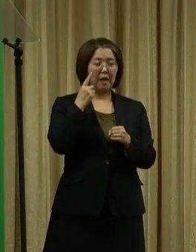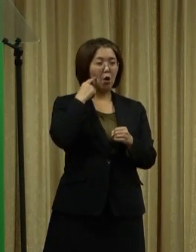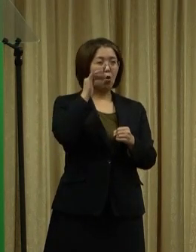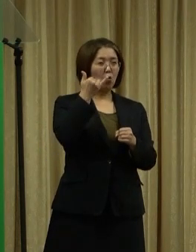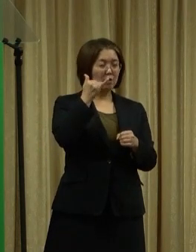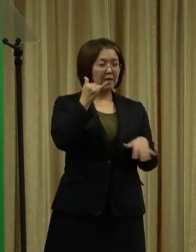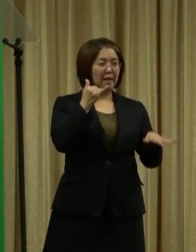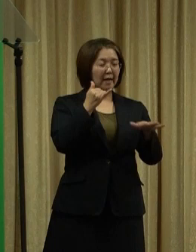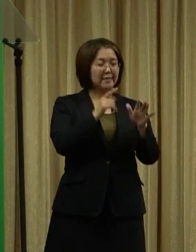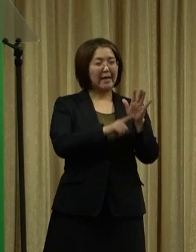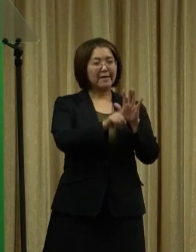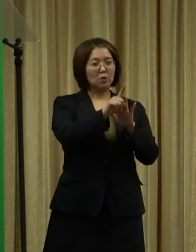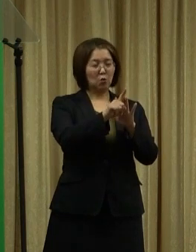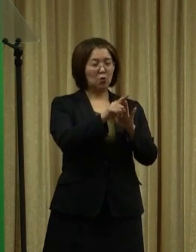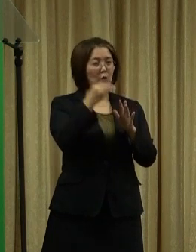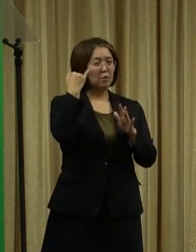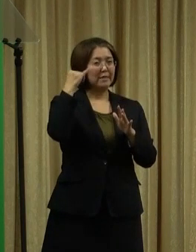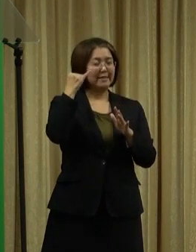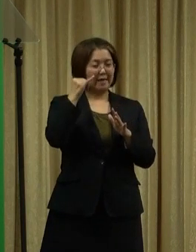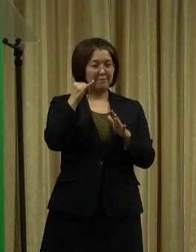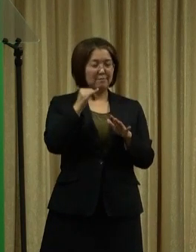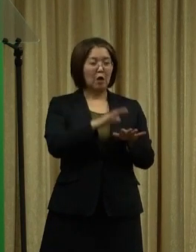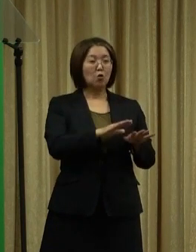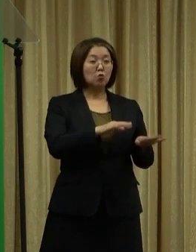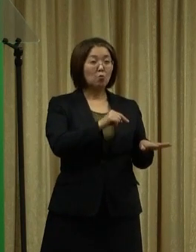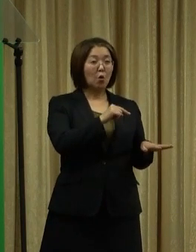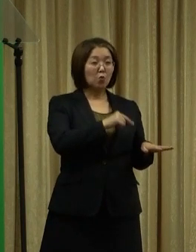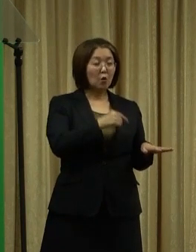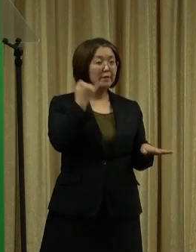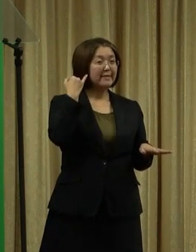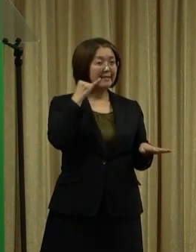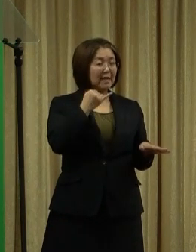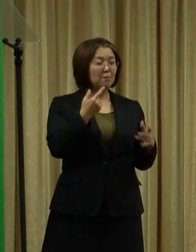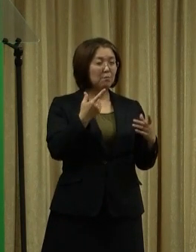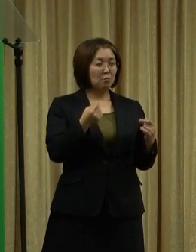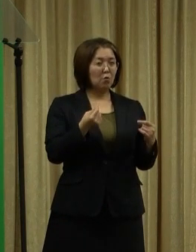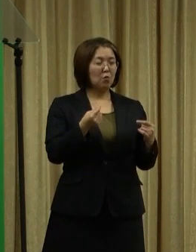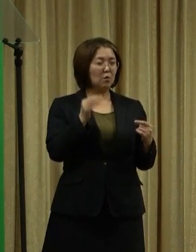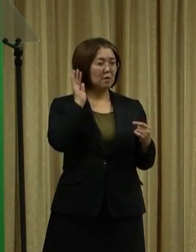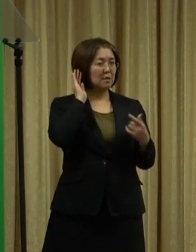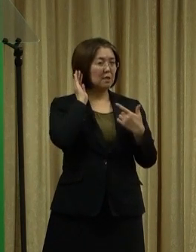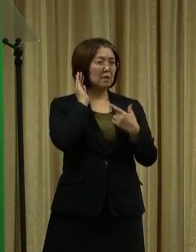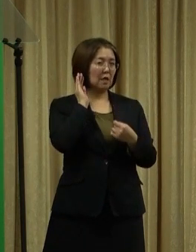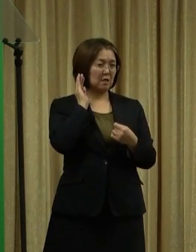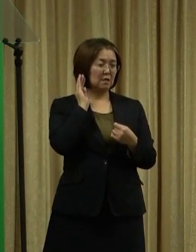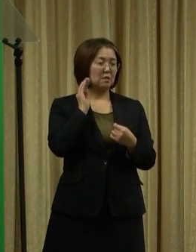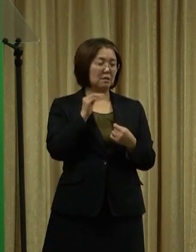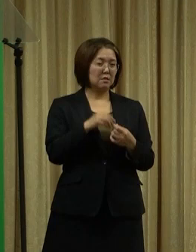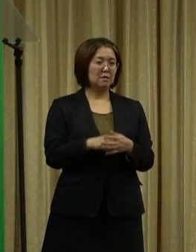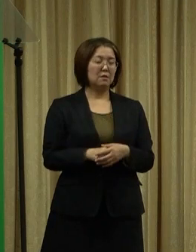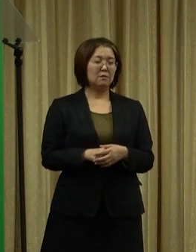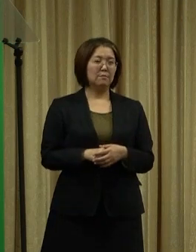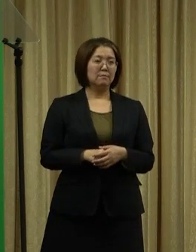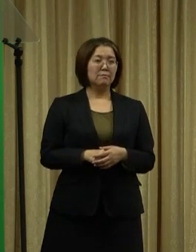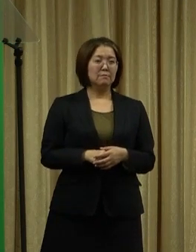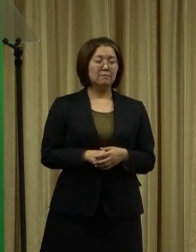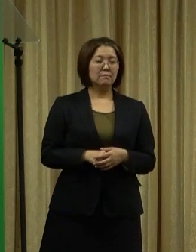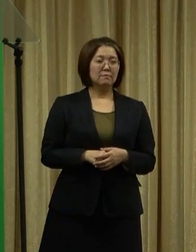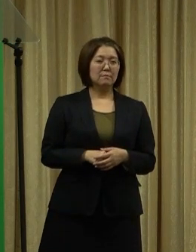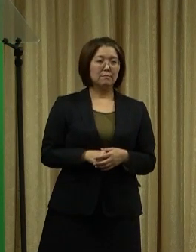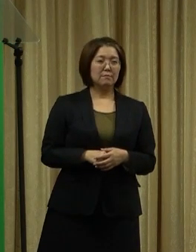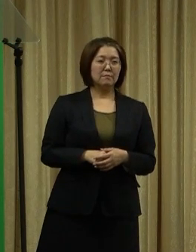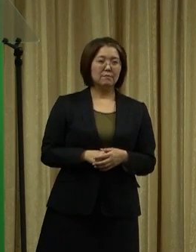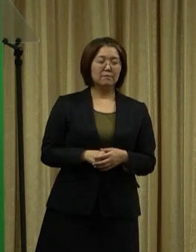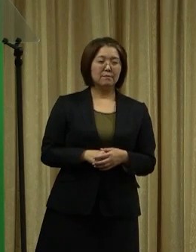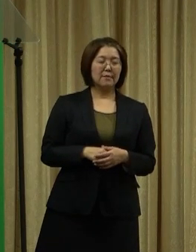代表のご意見、こういったものも、また子どものご意見も子どもの意見も聞ければ、機会を持てればというふうに思います。まあ、そのように、